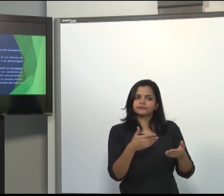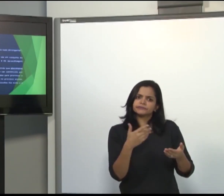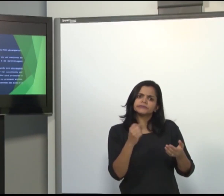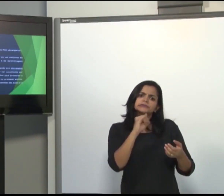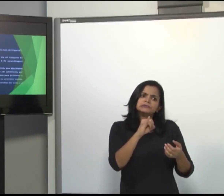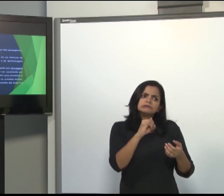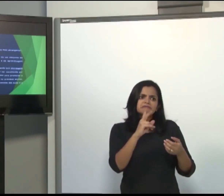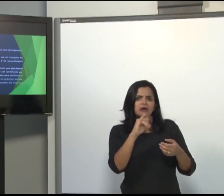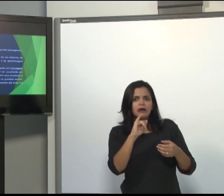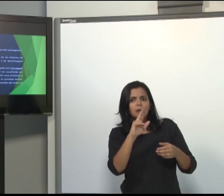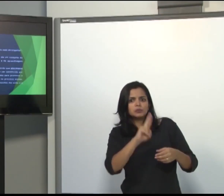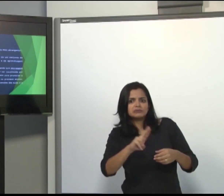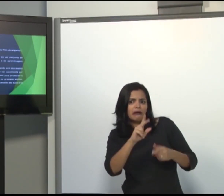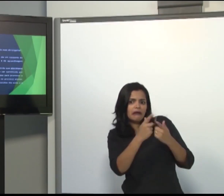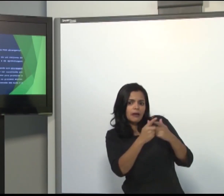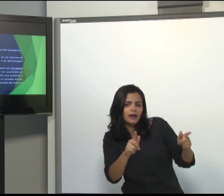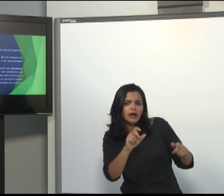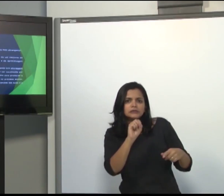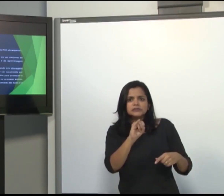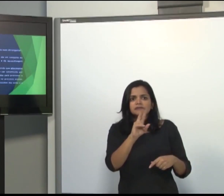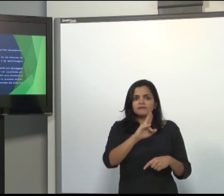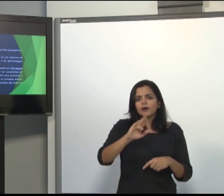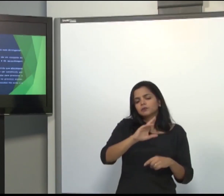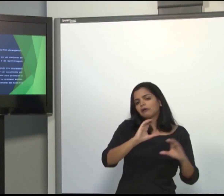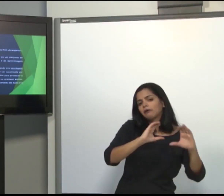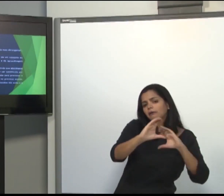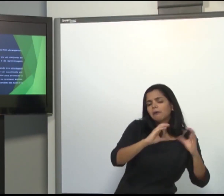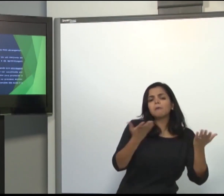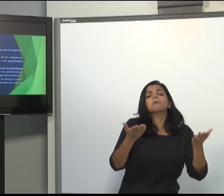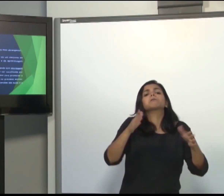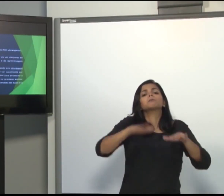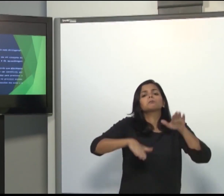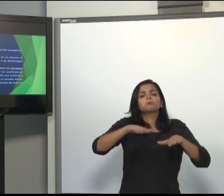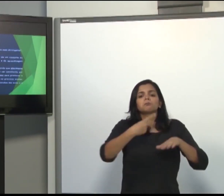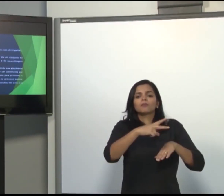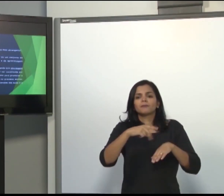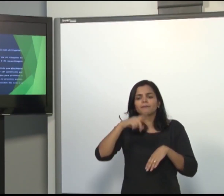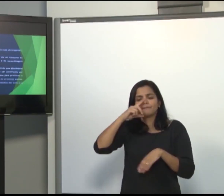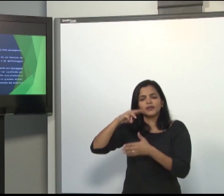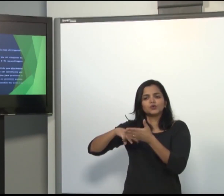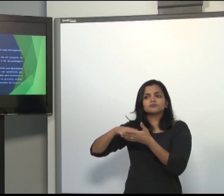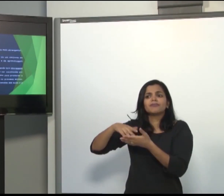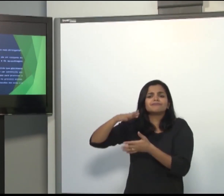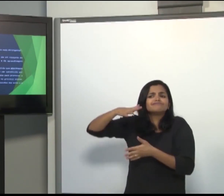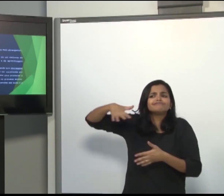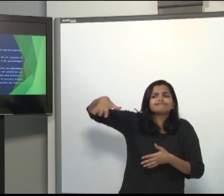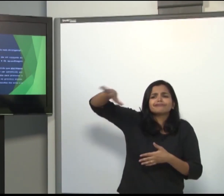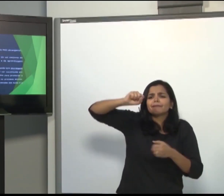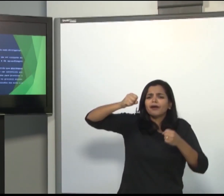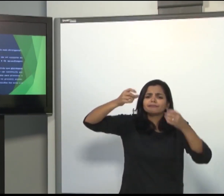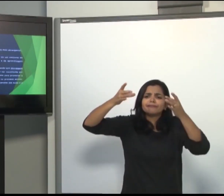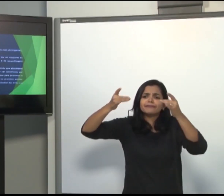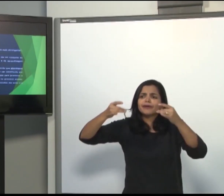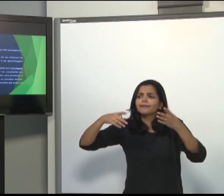preparar. Então, vai depender qual o foco. É gramática? É comunicação? Qual o objetivo do